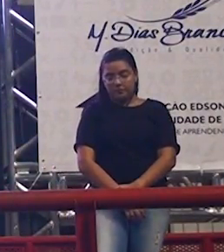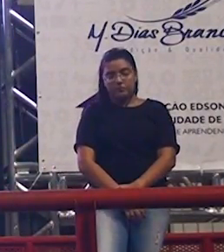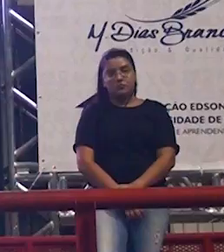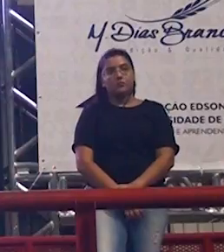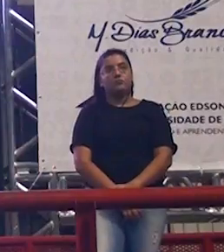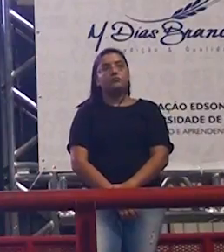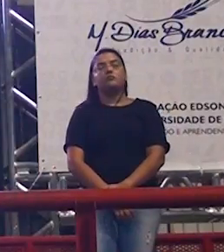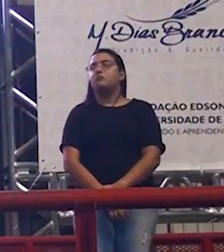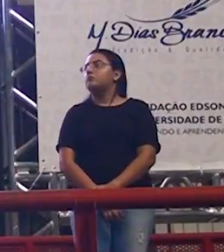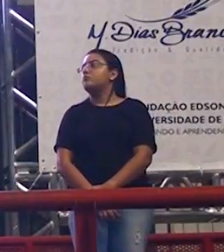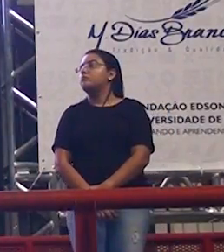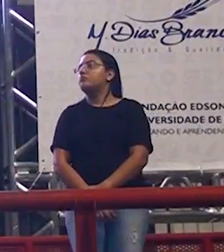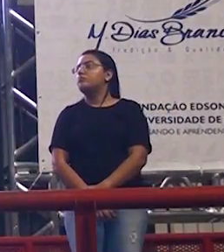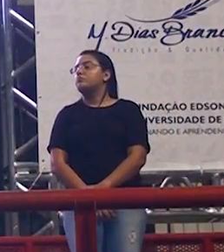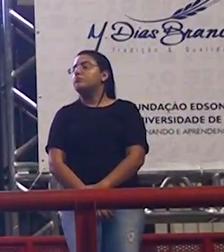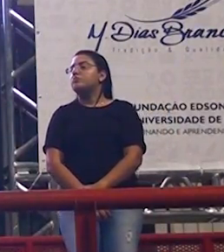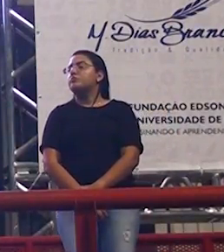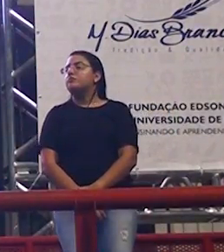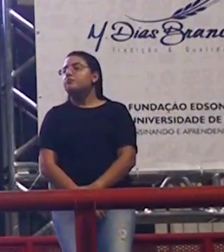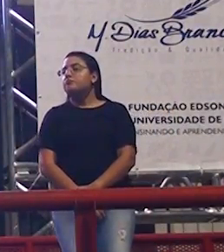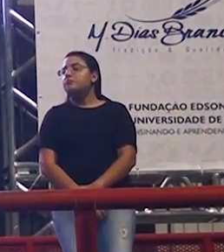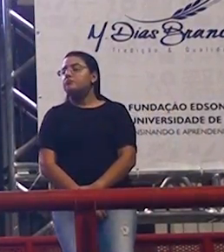É uma pena que a gente não tenha como